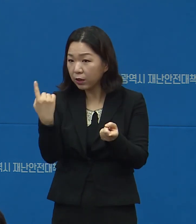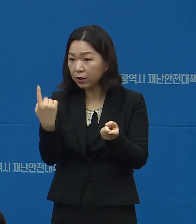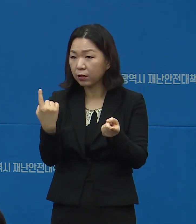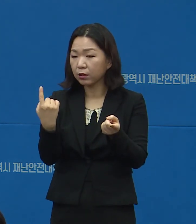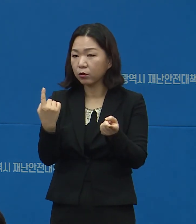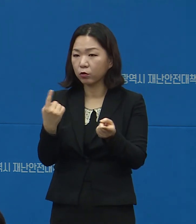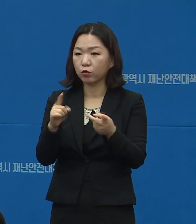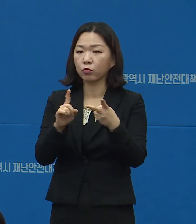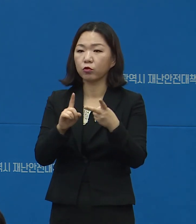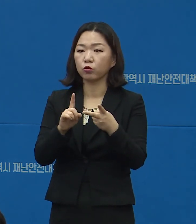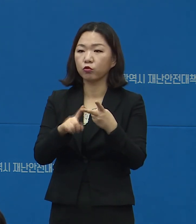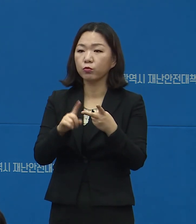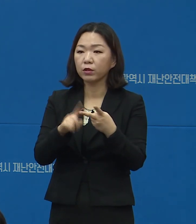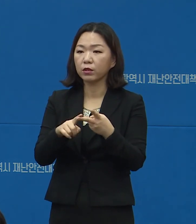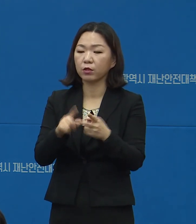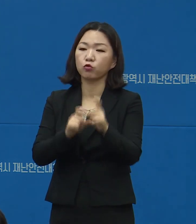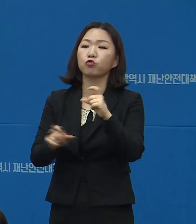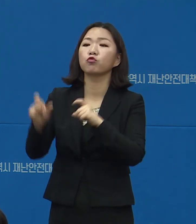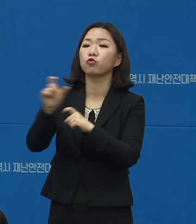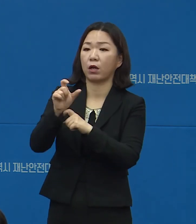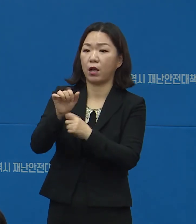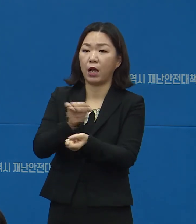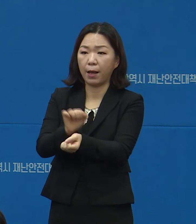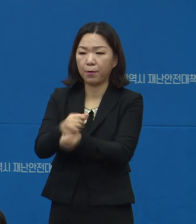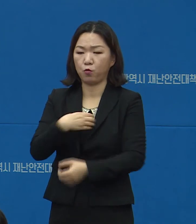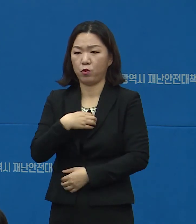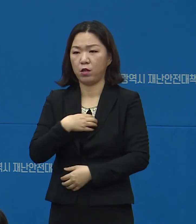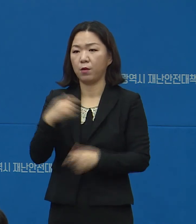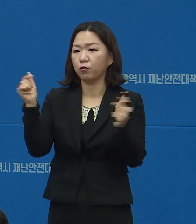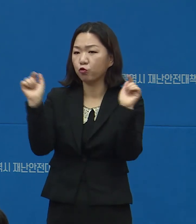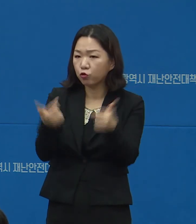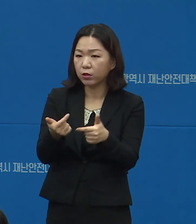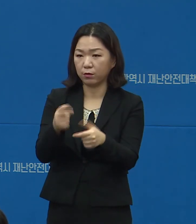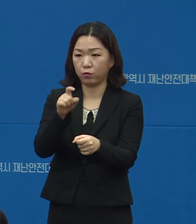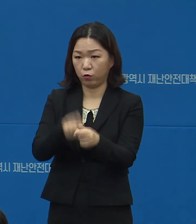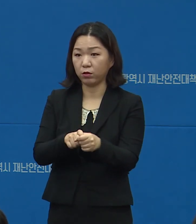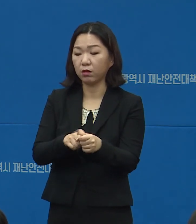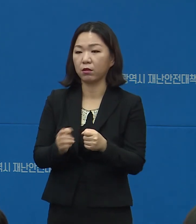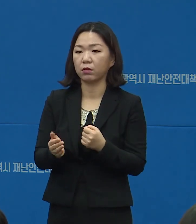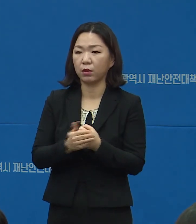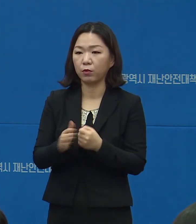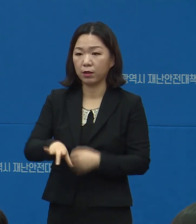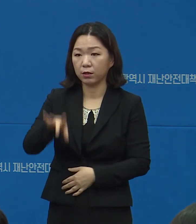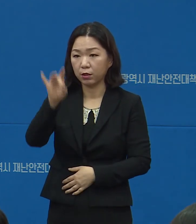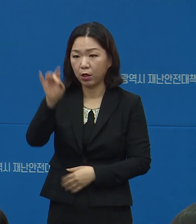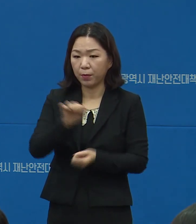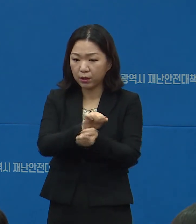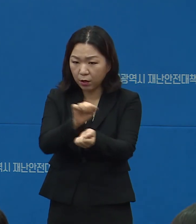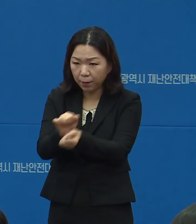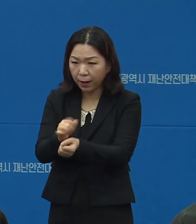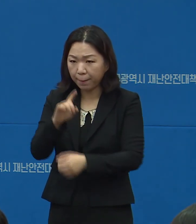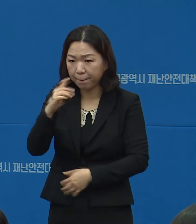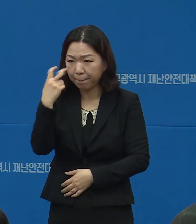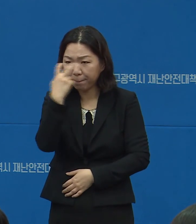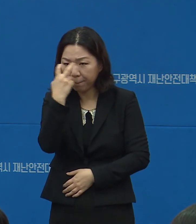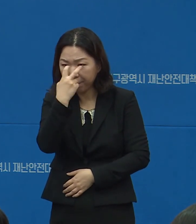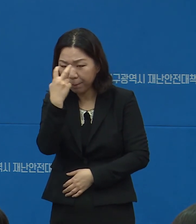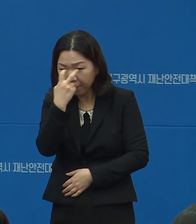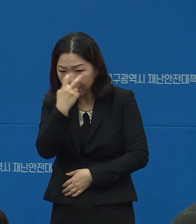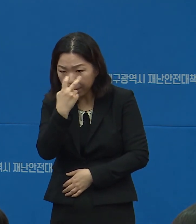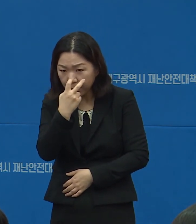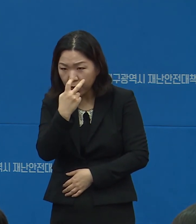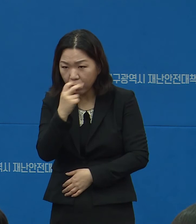추가적인 감염의 위험성을 차단하는 겁니다. 그래서 초기에는 전파 경로를 파악하는 쪽에 집중을